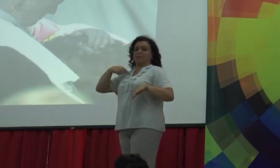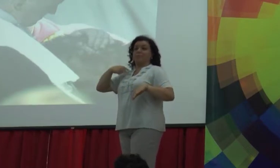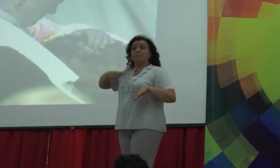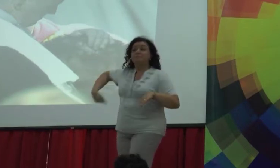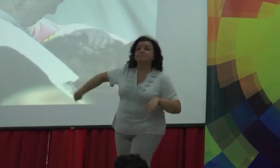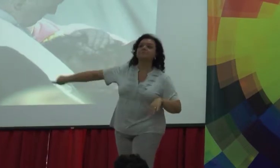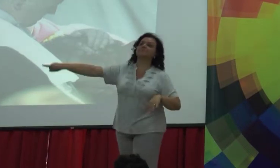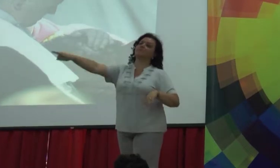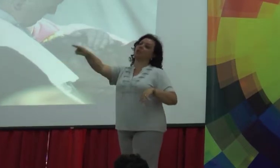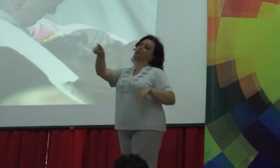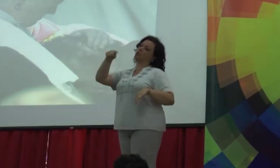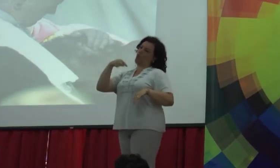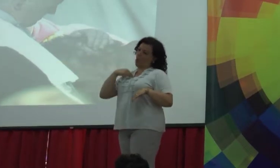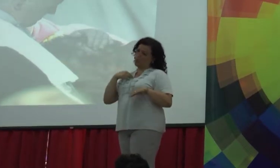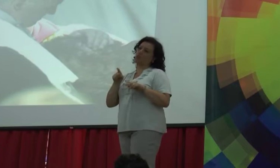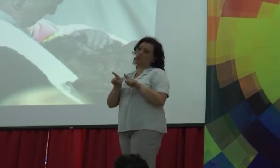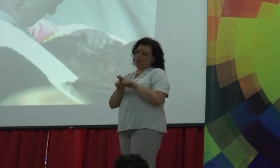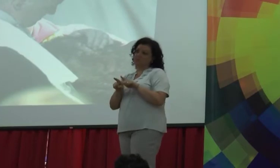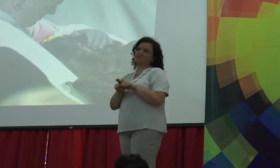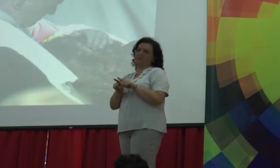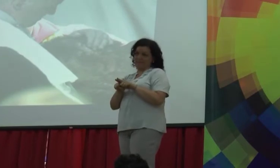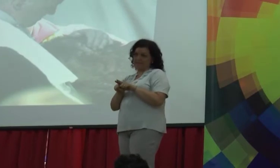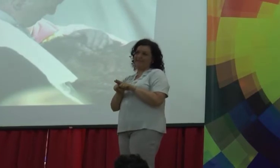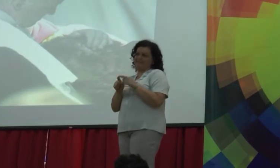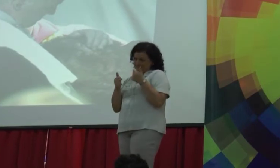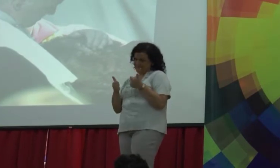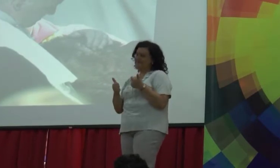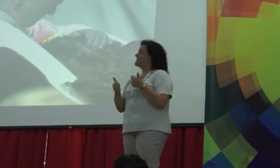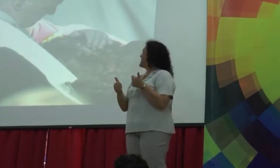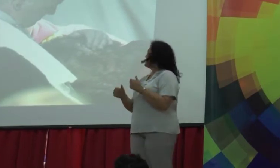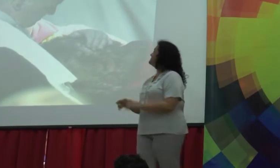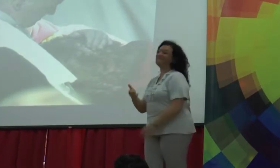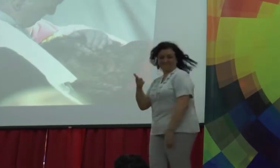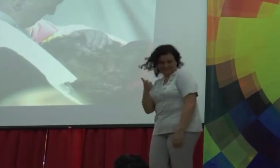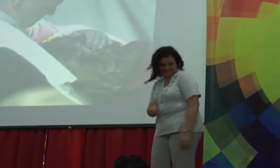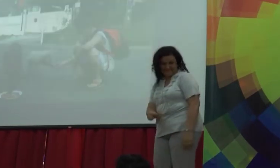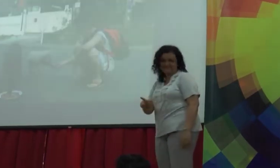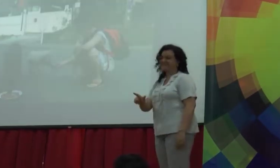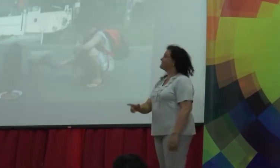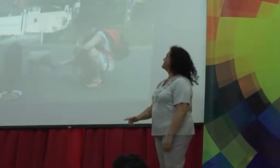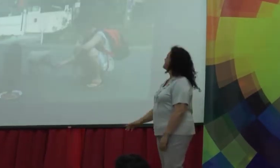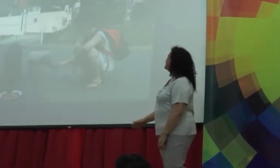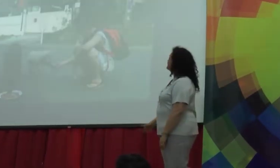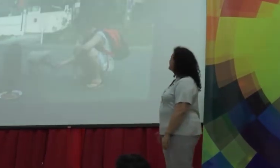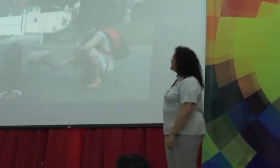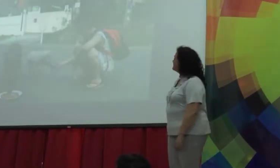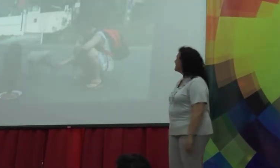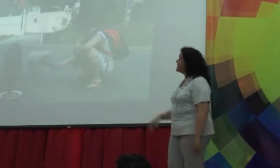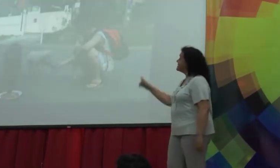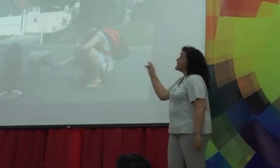essa mensagem que eu estou passando para vocês é para todos nós também.